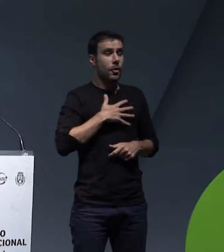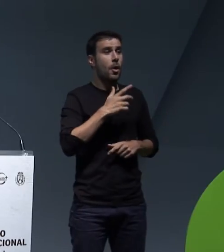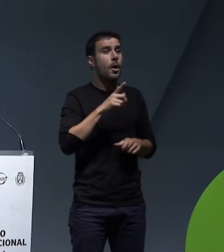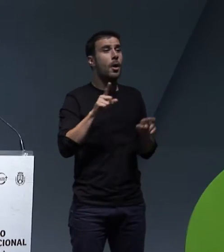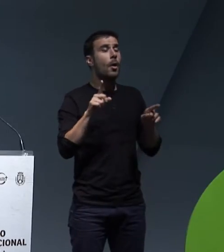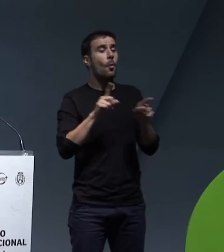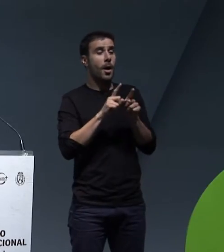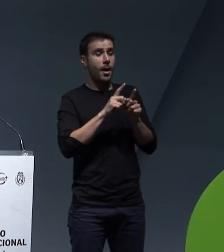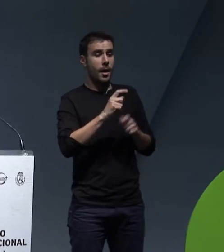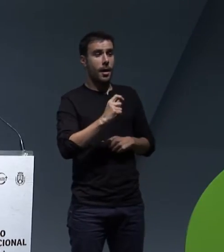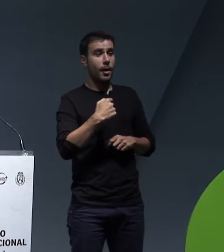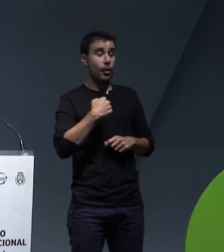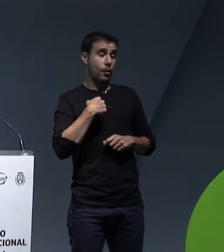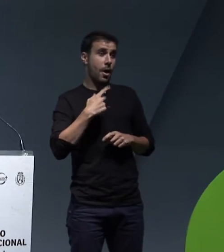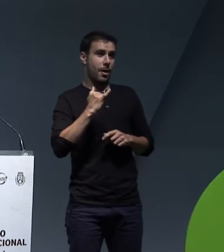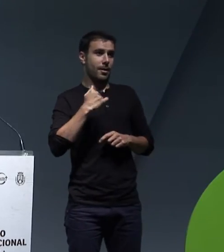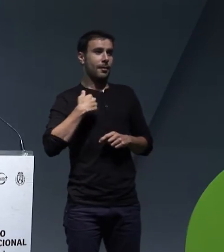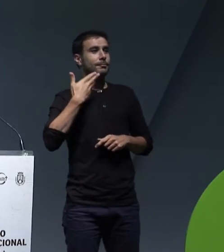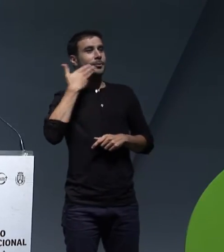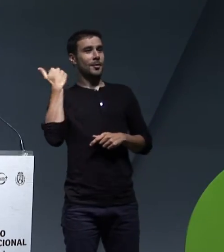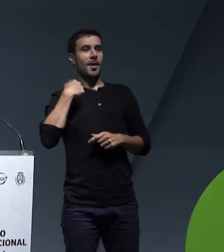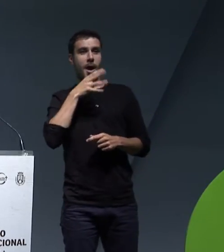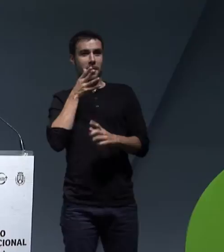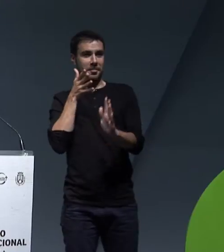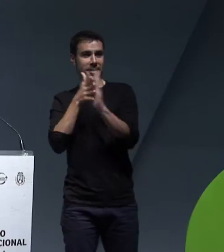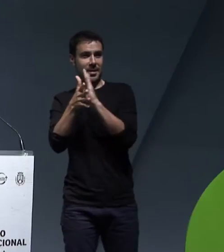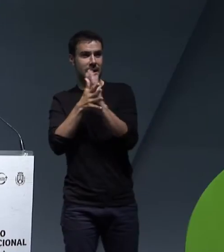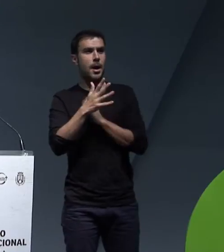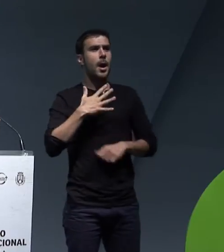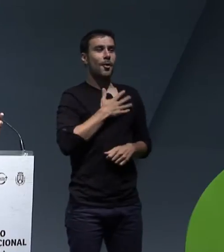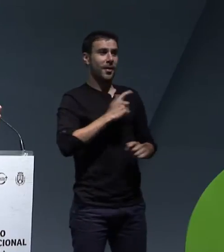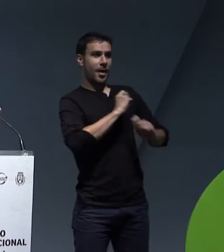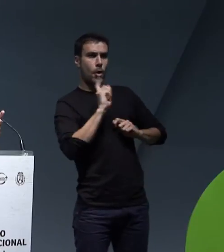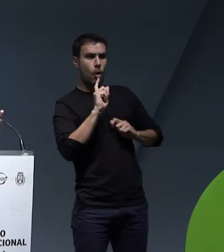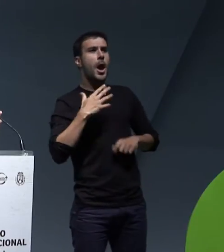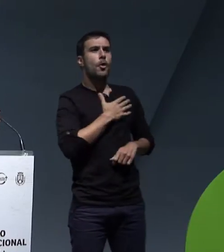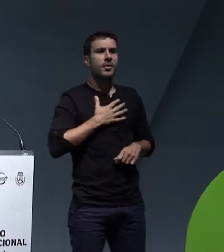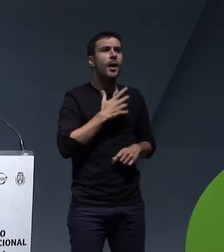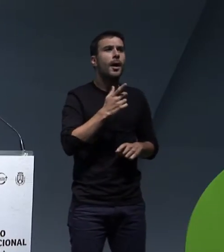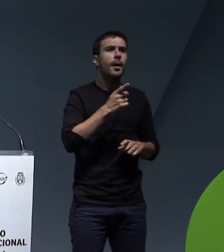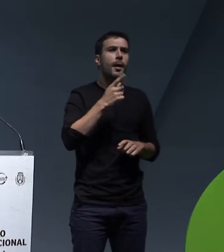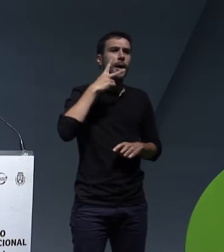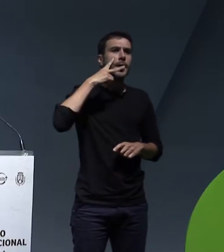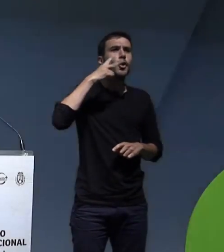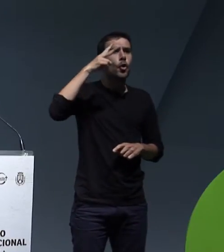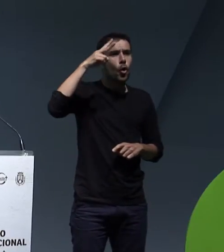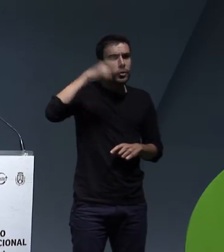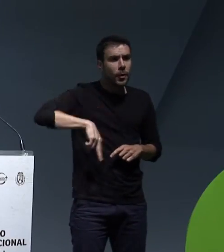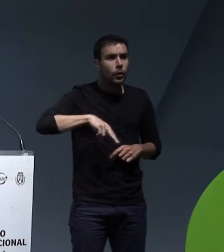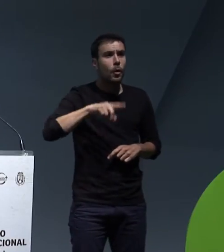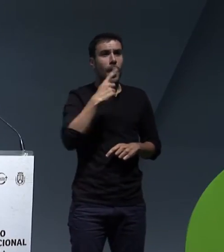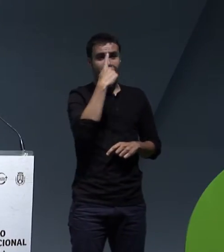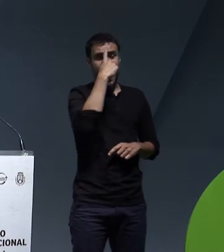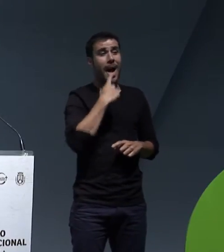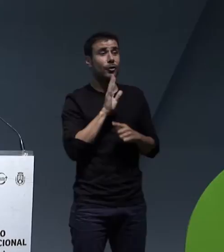tiene la oportunidad y el privilegio de dirigirles la palabra ahora, sino generosidad de reconocimiento a la actitud de los